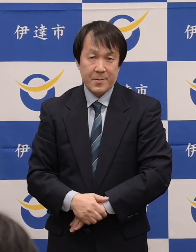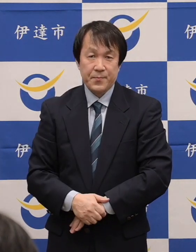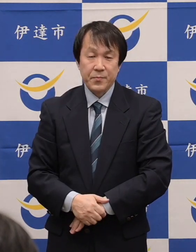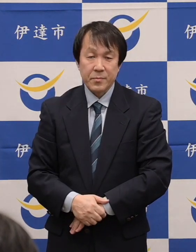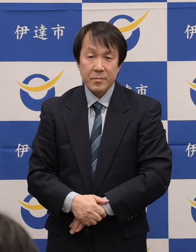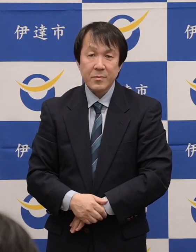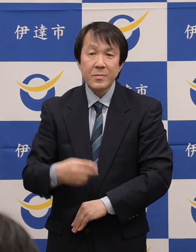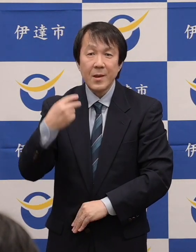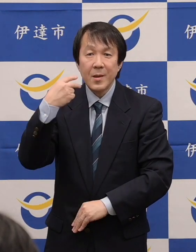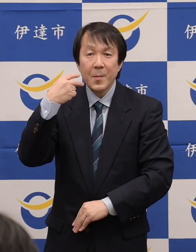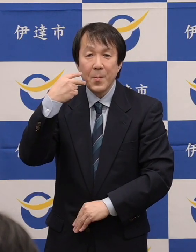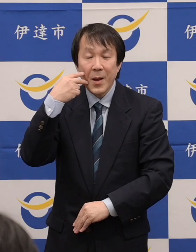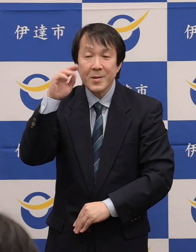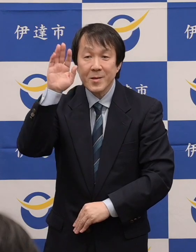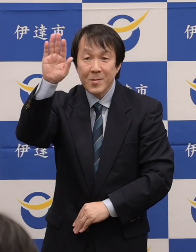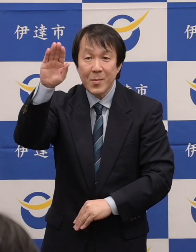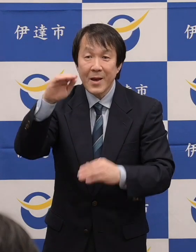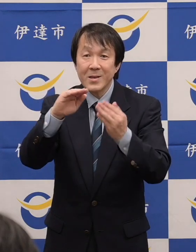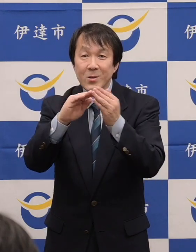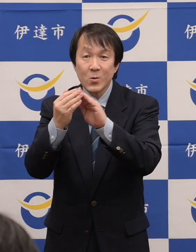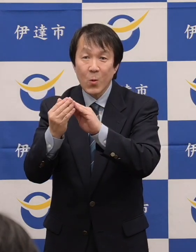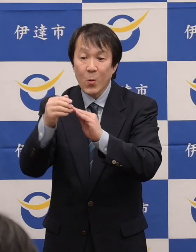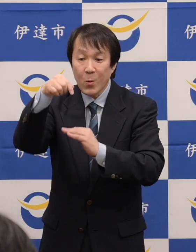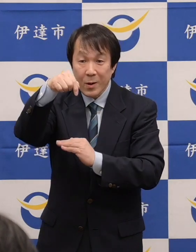松前町ではこう伊達の